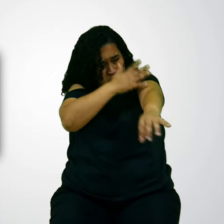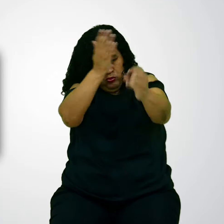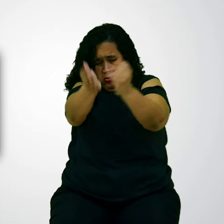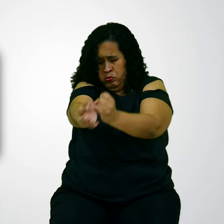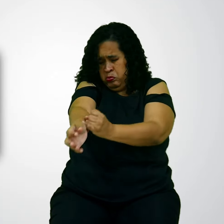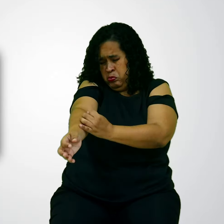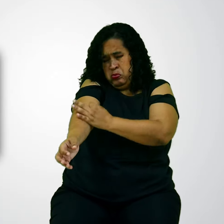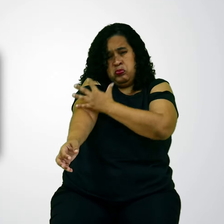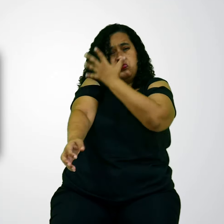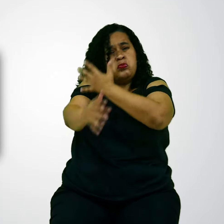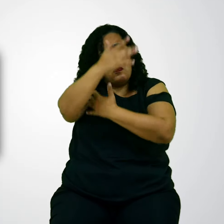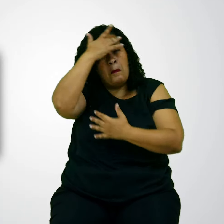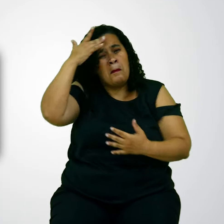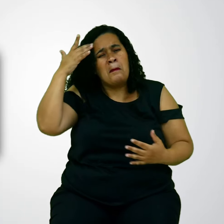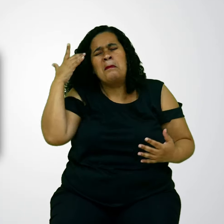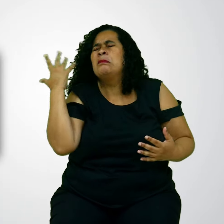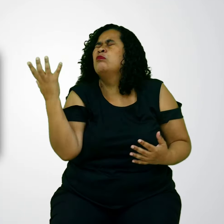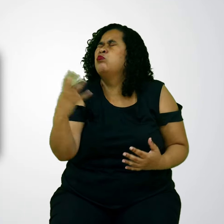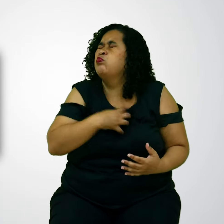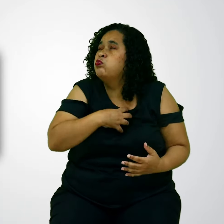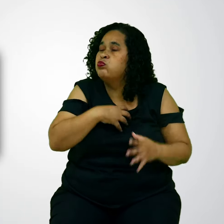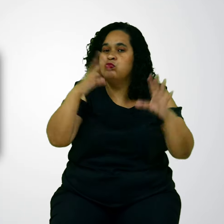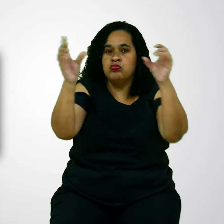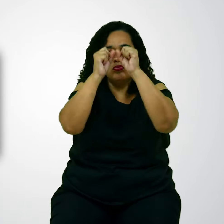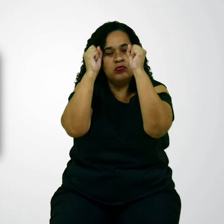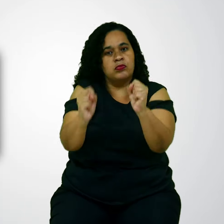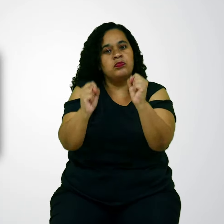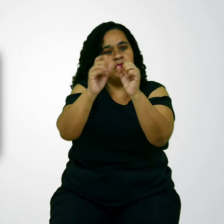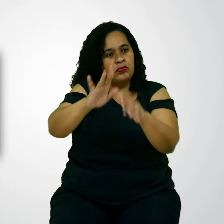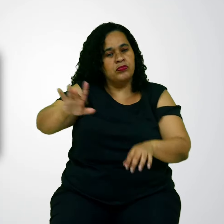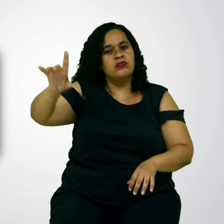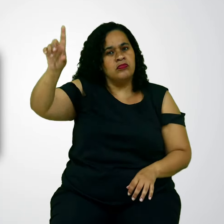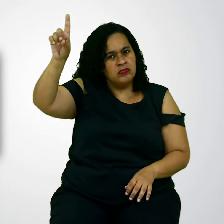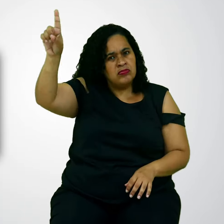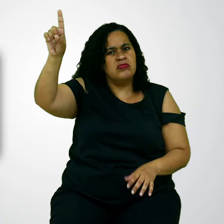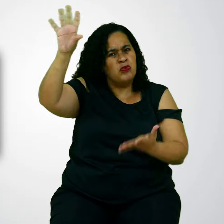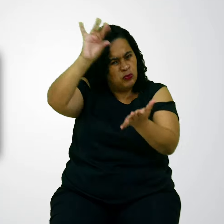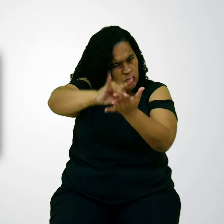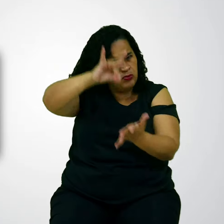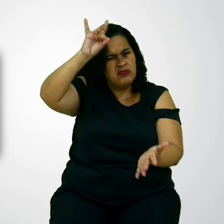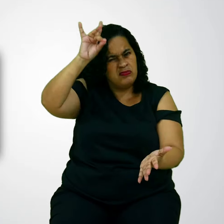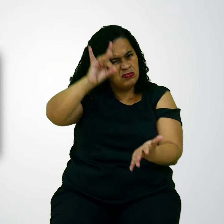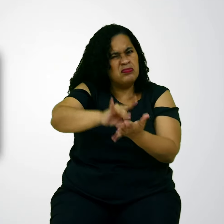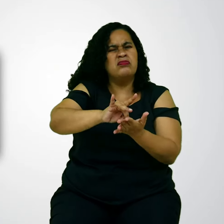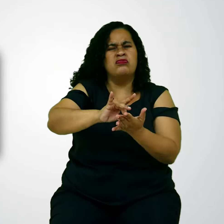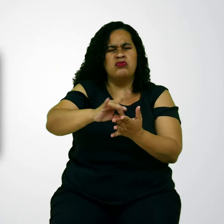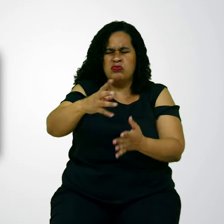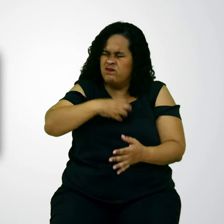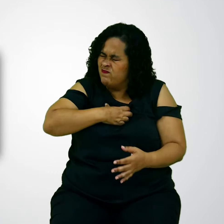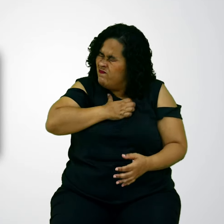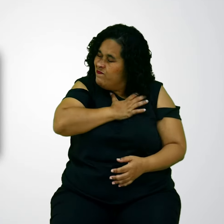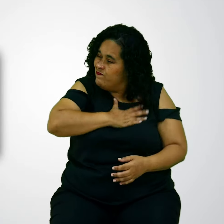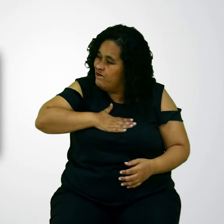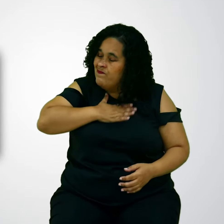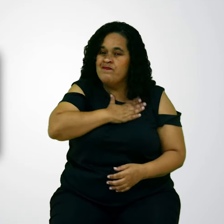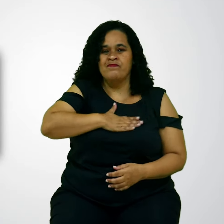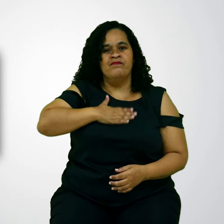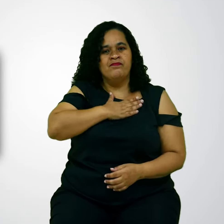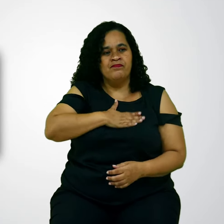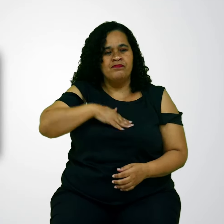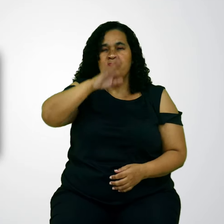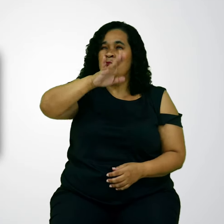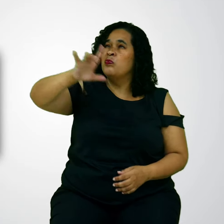revestidas com o poder de Deus. E aquele senso de presença gloriosa de Deus. Sabe aquela sensação assim, olha, Deus está nesse